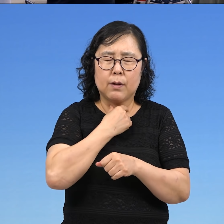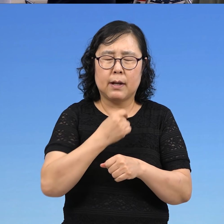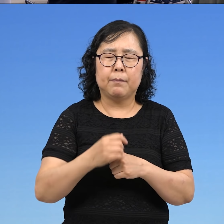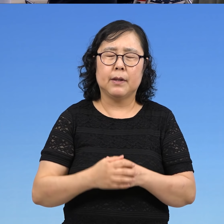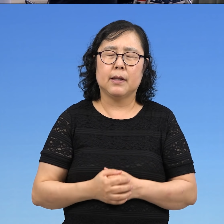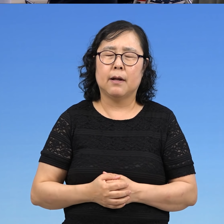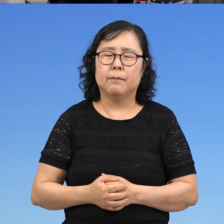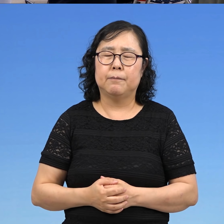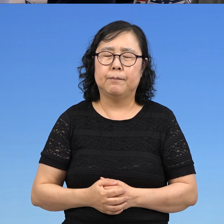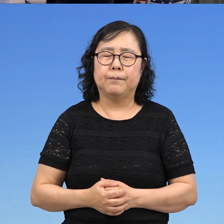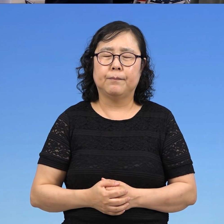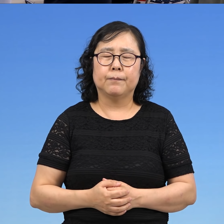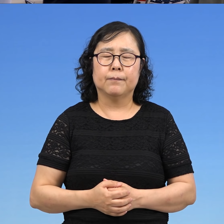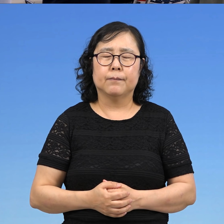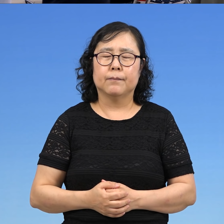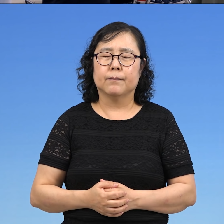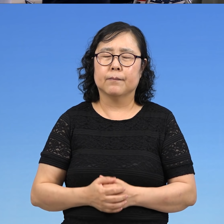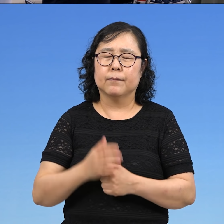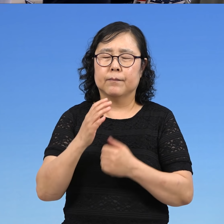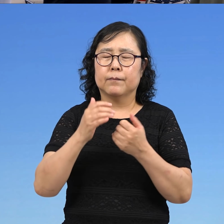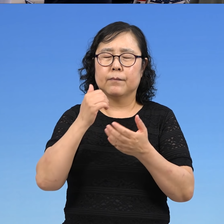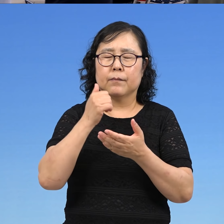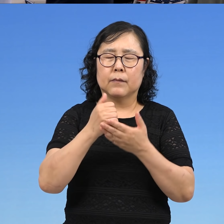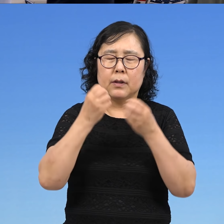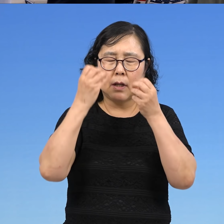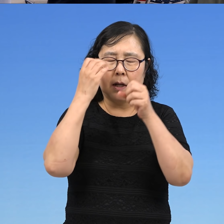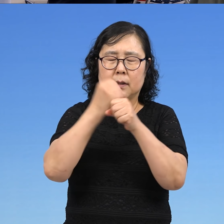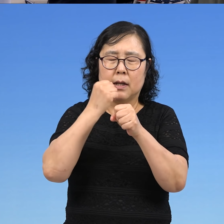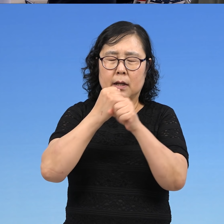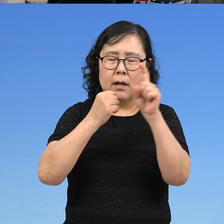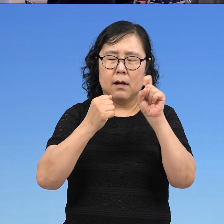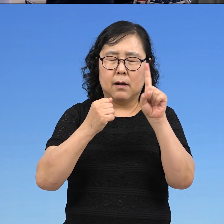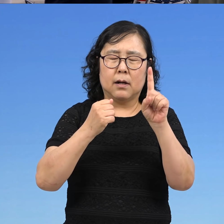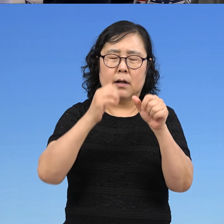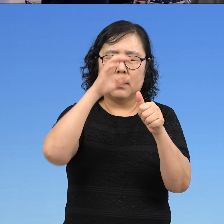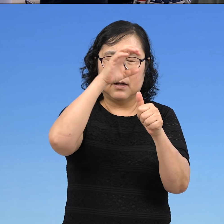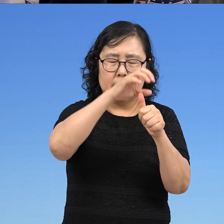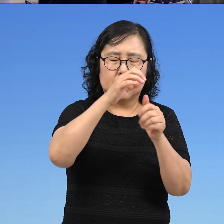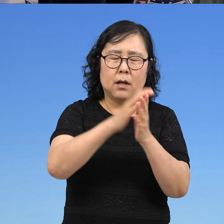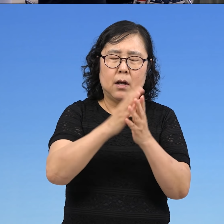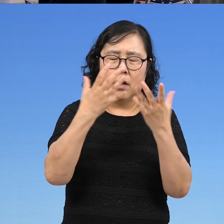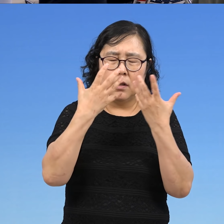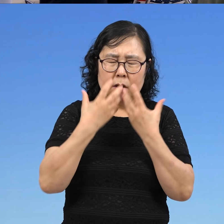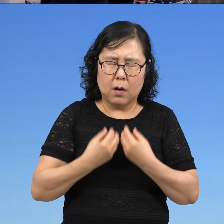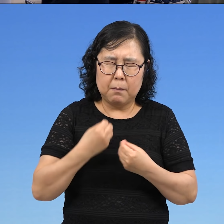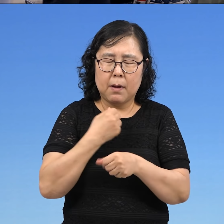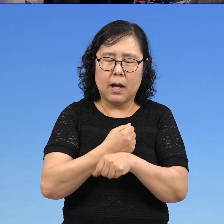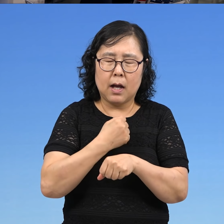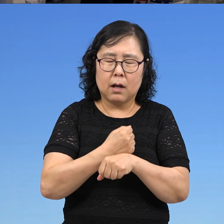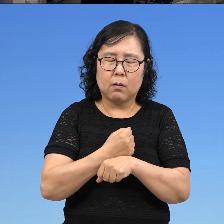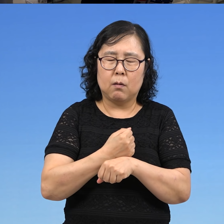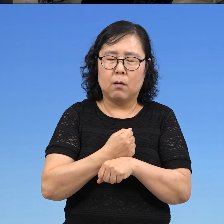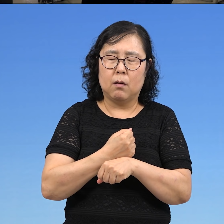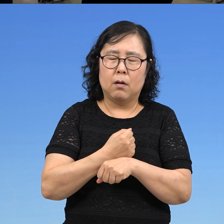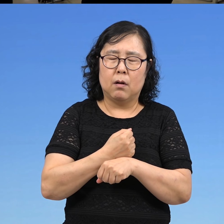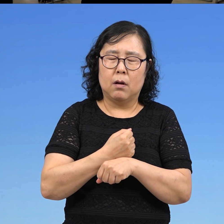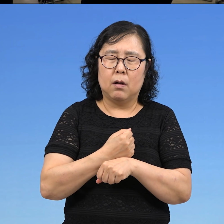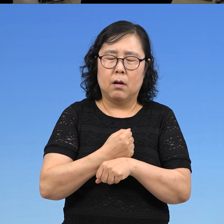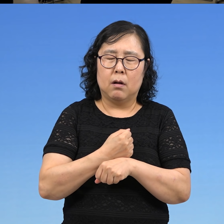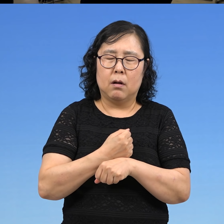납니다 하나님 창세기 11장에 같죠 절망하고